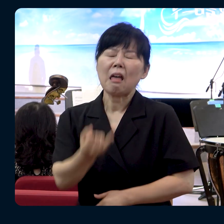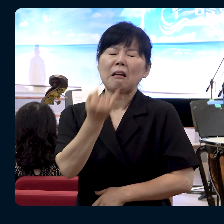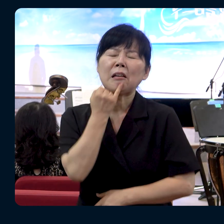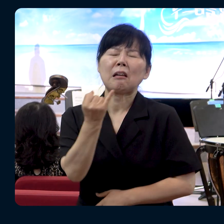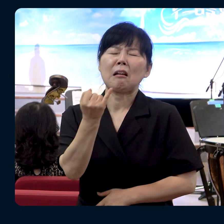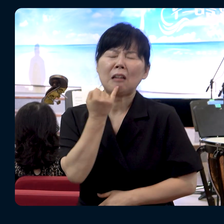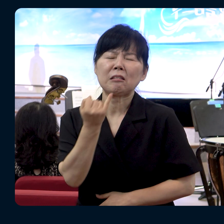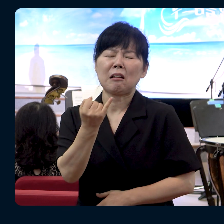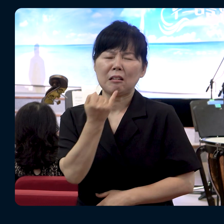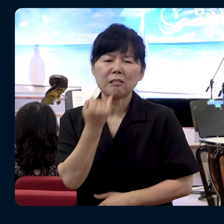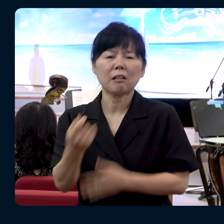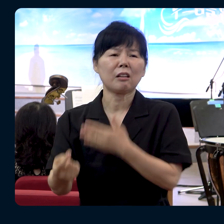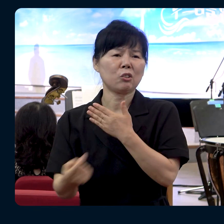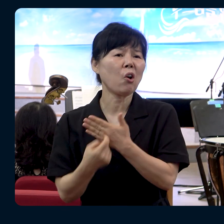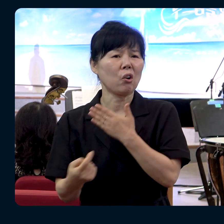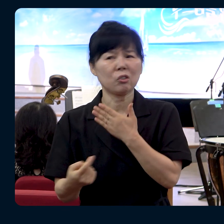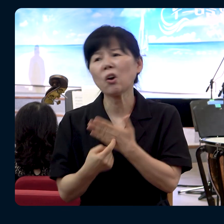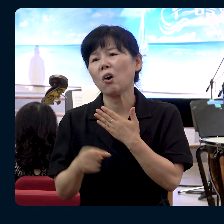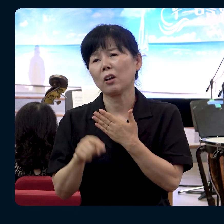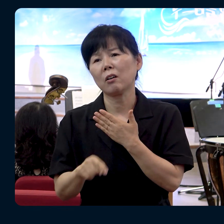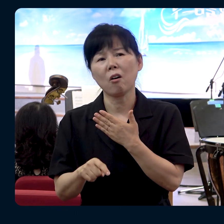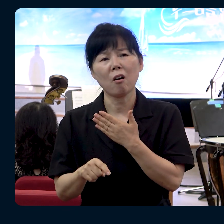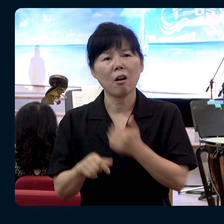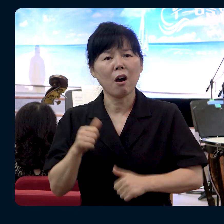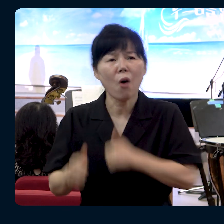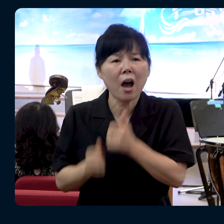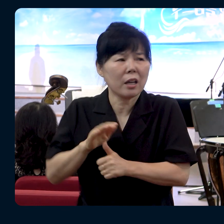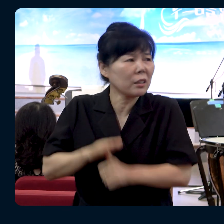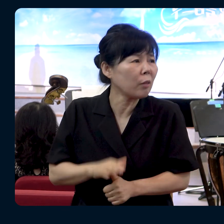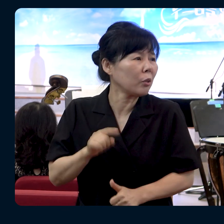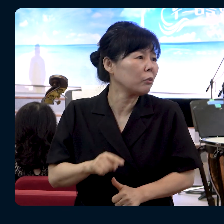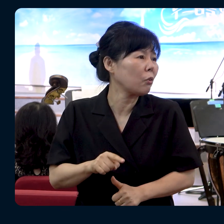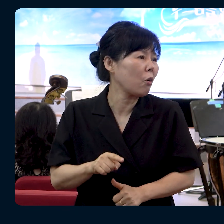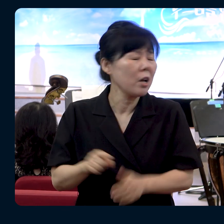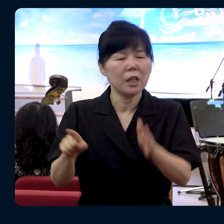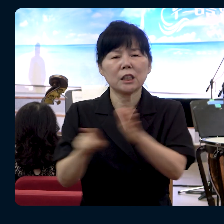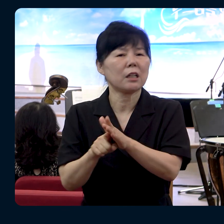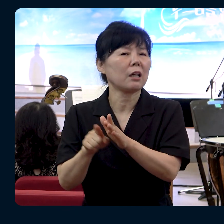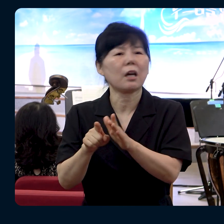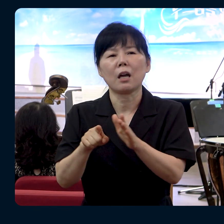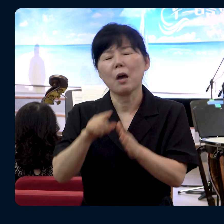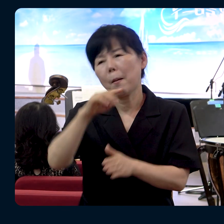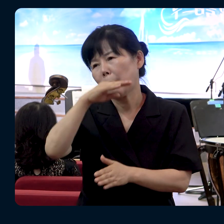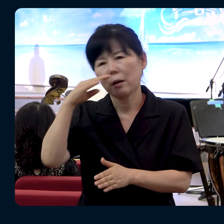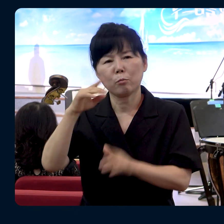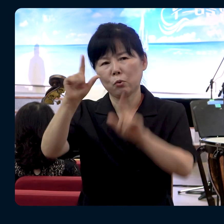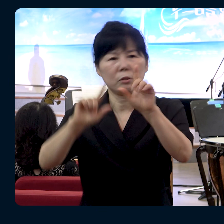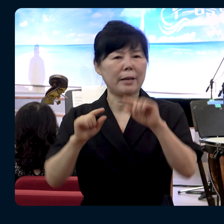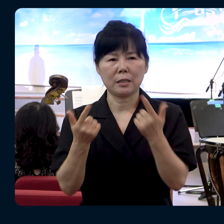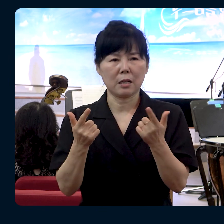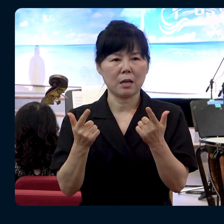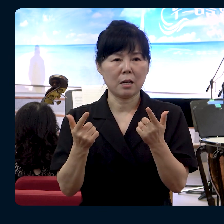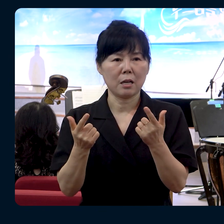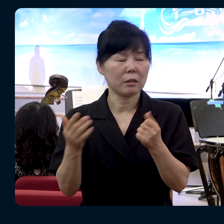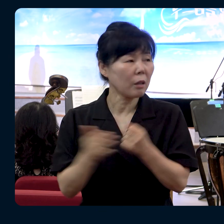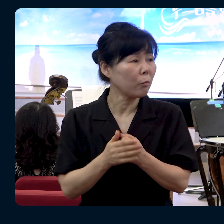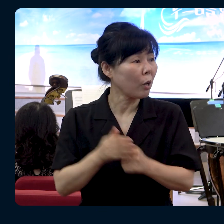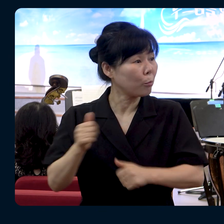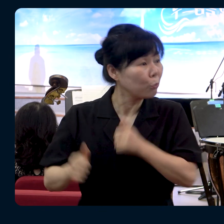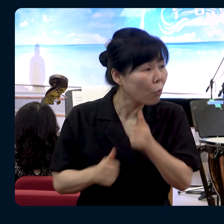하는 것도 신앙인의 본질이 아니다라는 것입니다. 그러면 우리는 어떻게 해야 되는가?